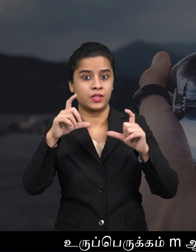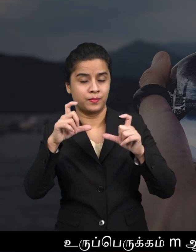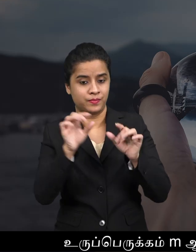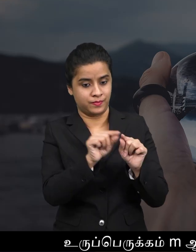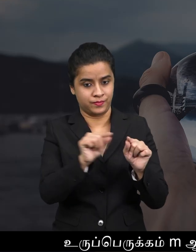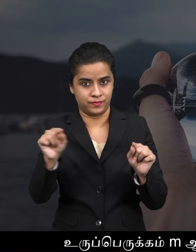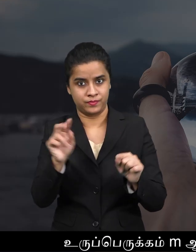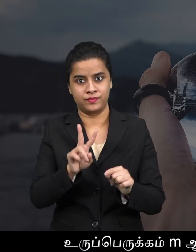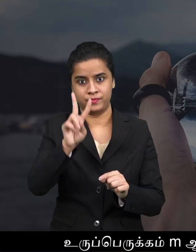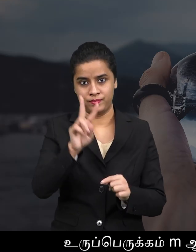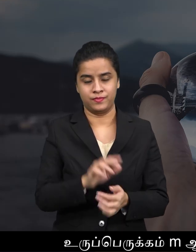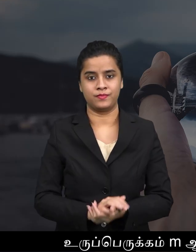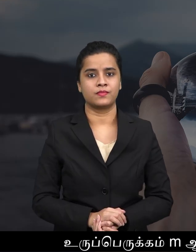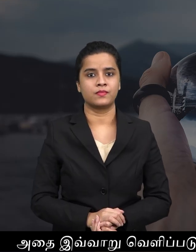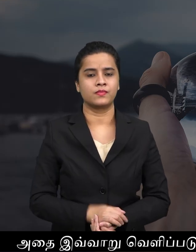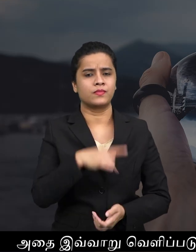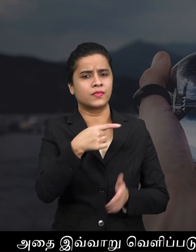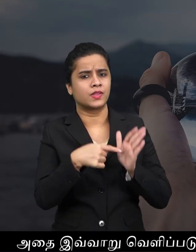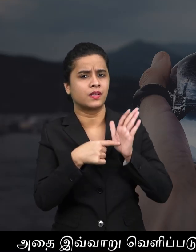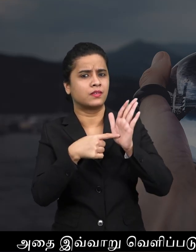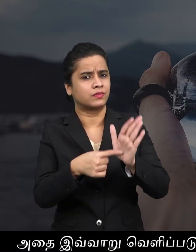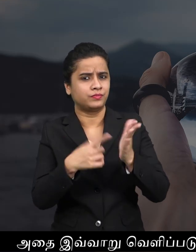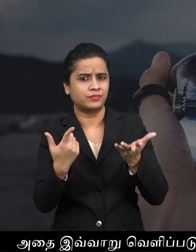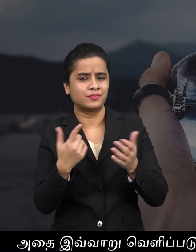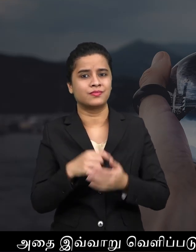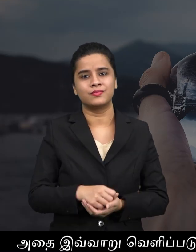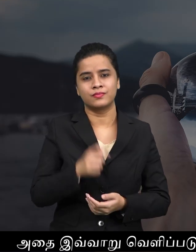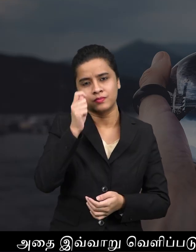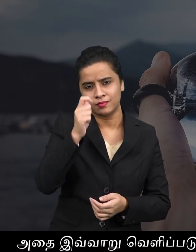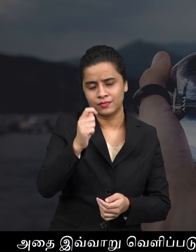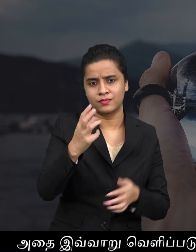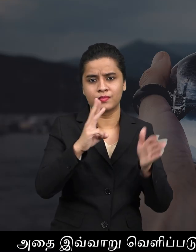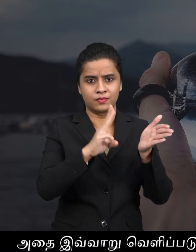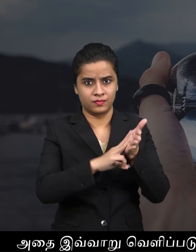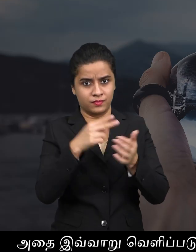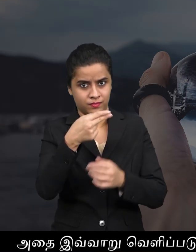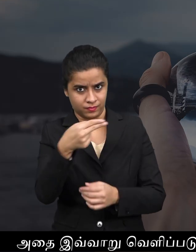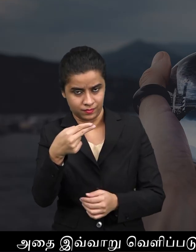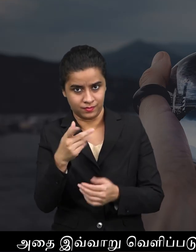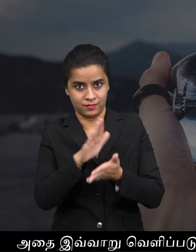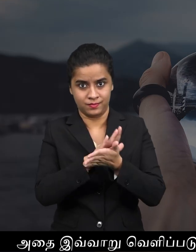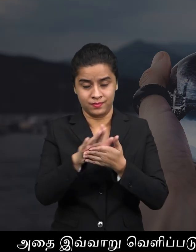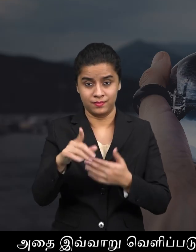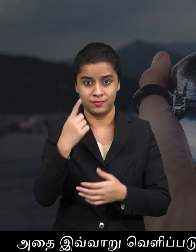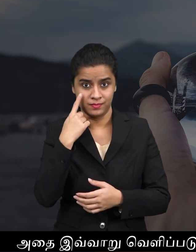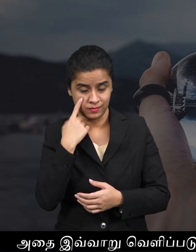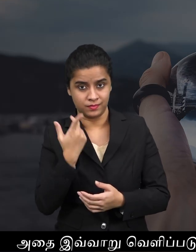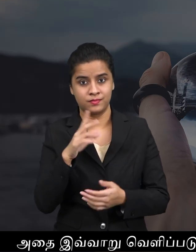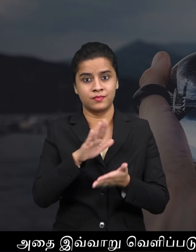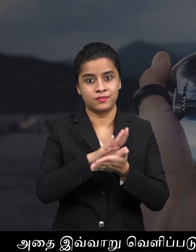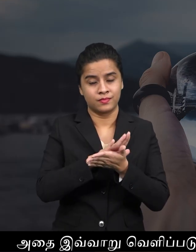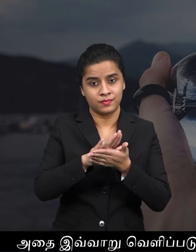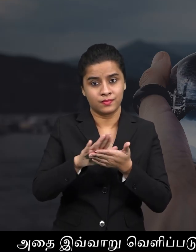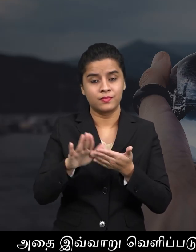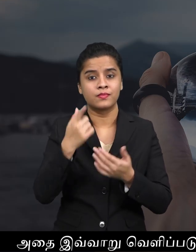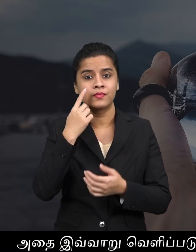V ஆகியவற்றுடன் தொடர்புடையது. இதை இவ்வாறு வெளிப்படுத்தலாம்: உருப்பெருக்கம், அதாவது m ஈடு h கீழ்